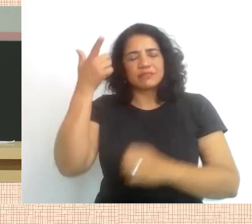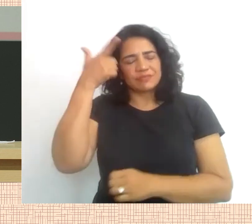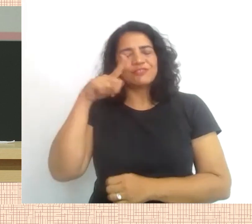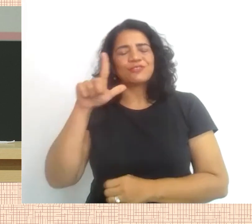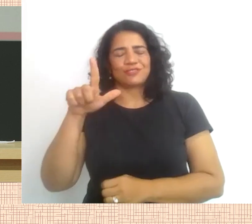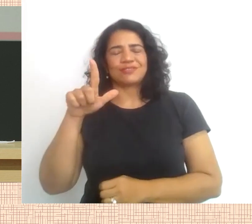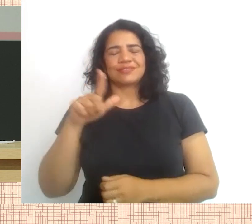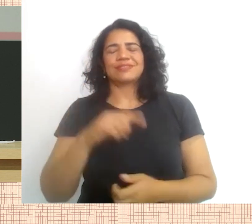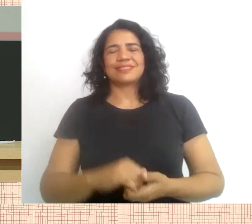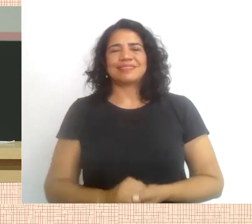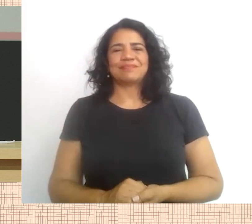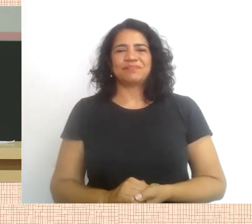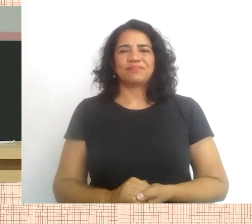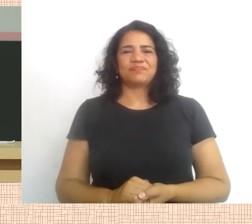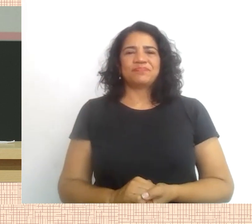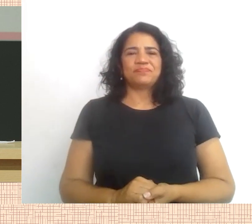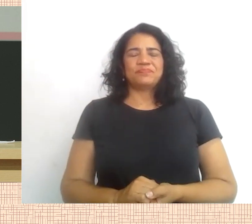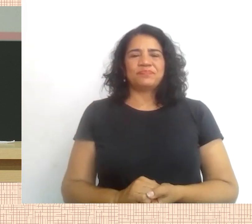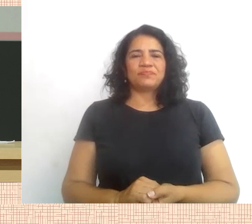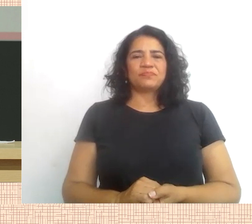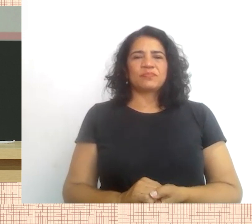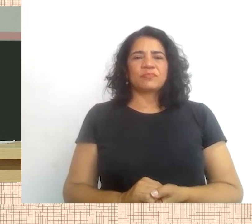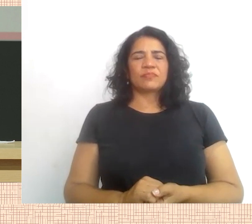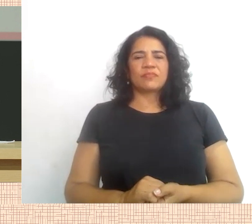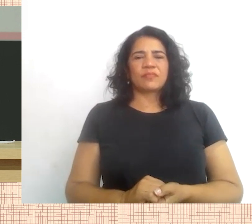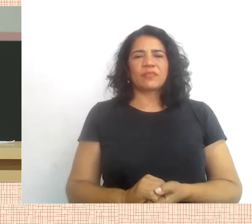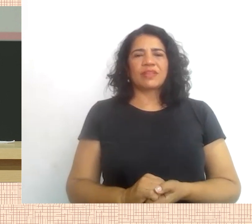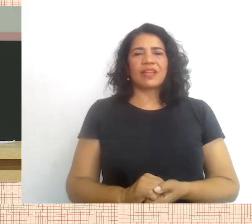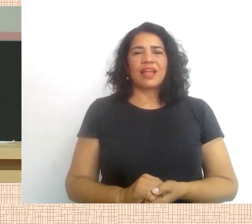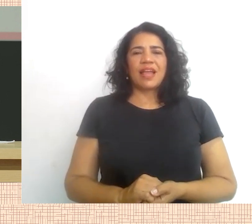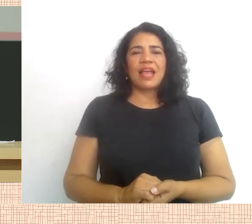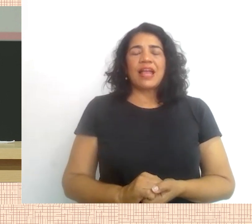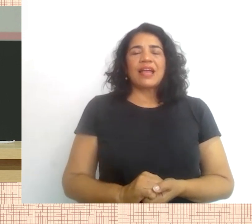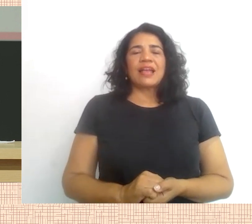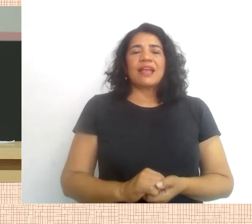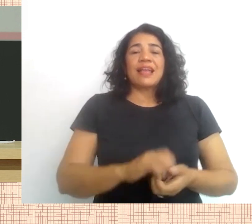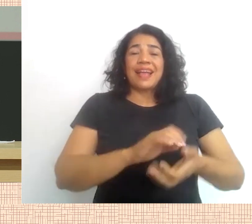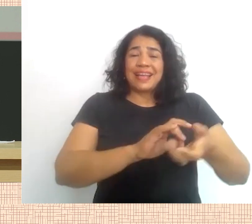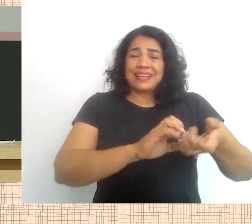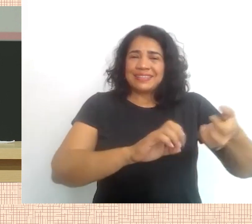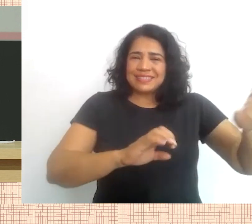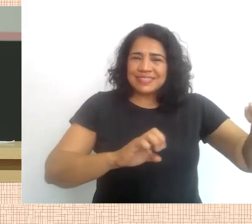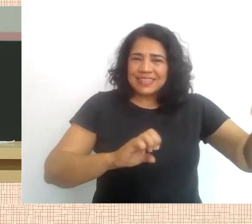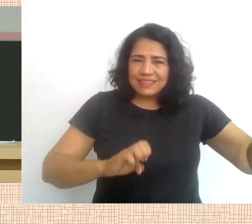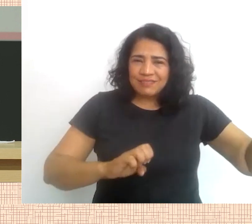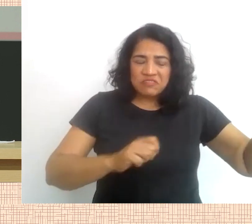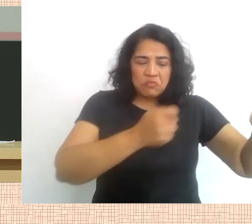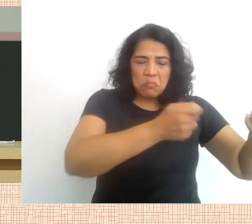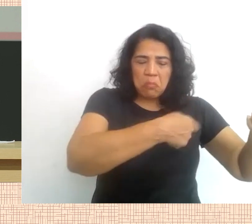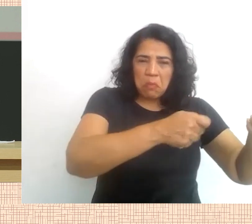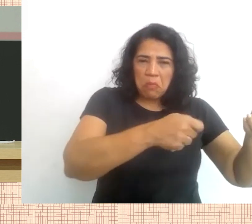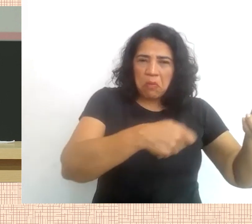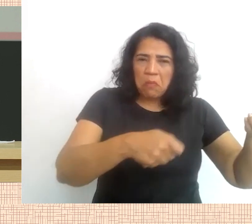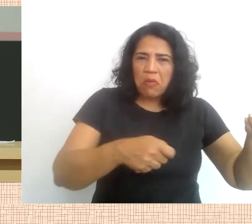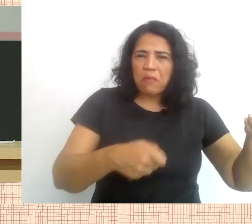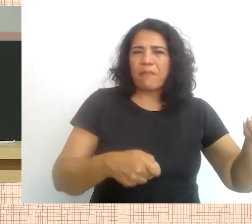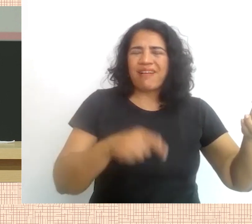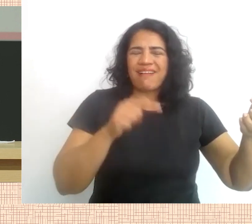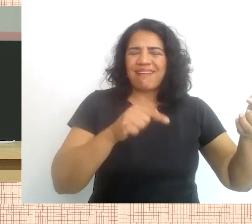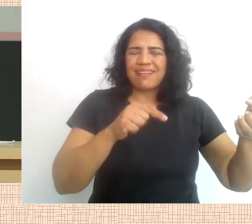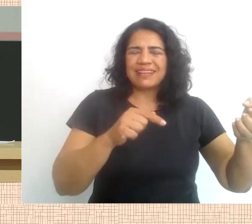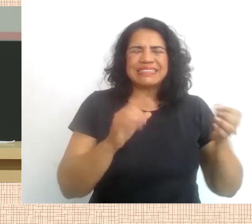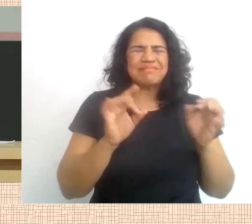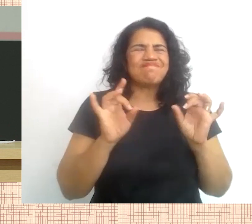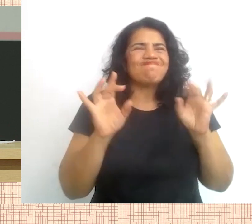Efésios, Colossenses e Filipenses e Filemão. Se você somar ao livro de